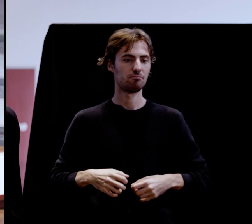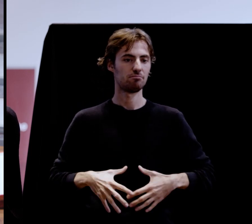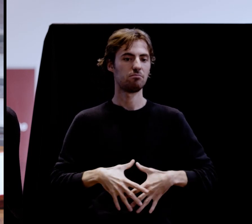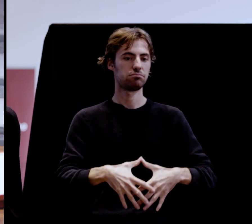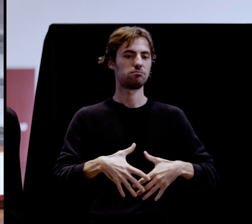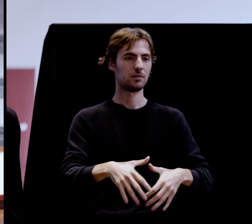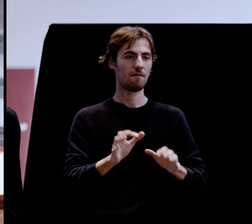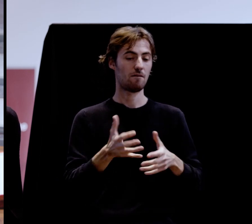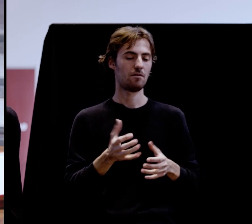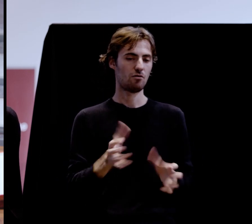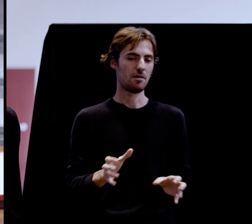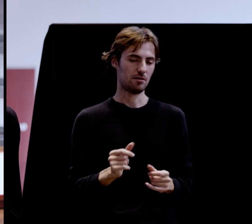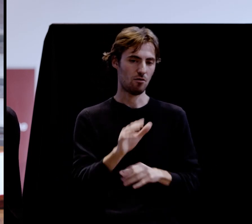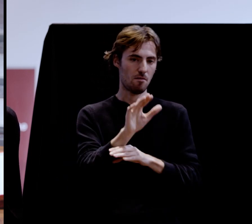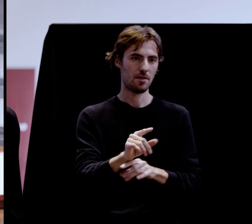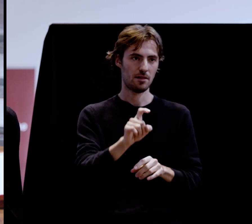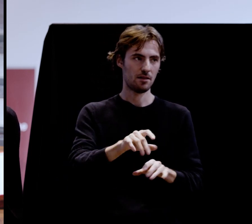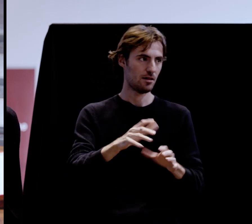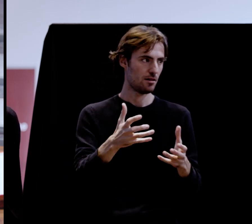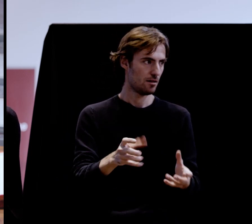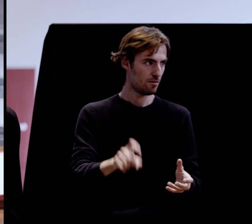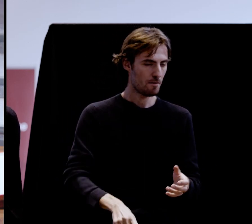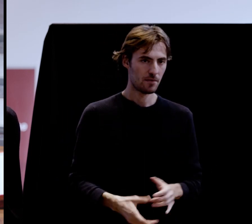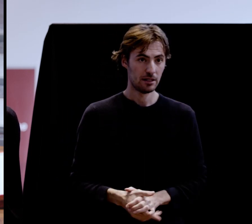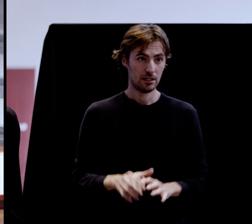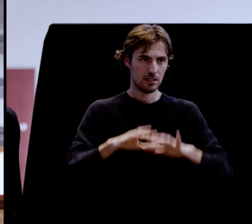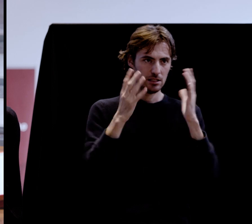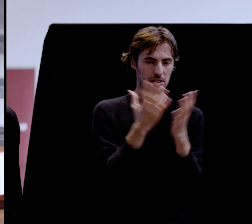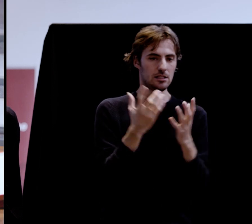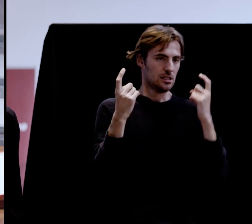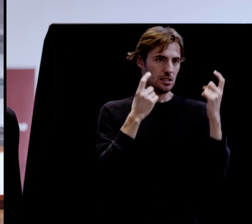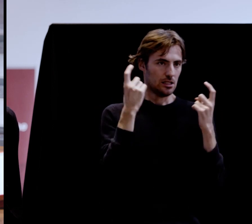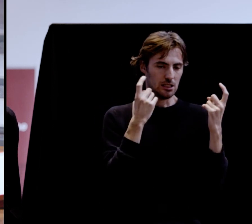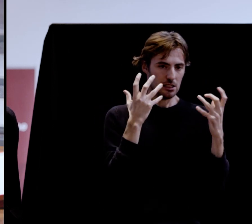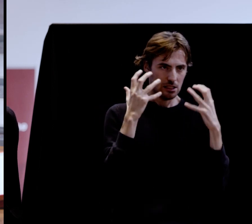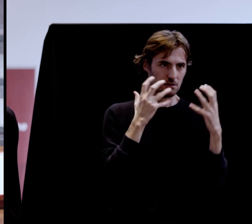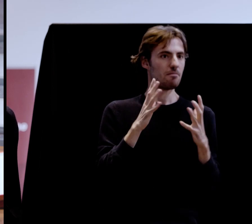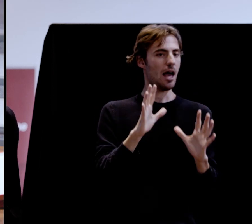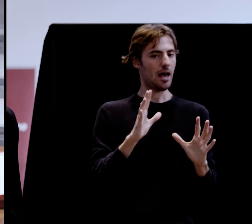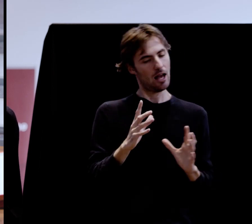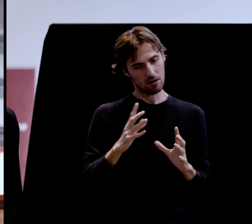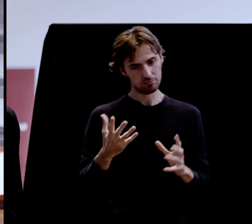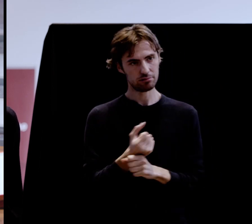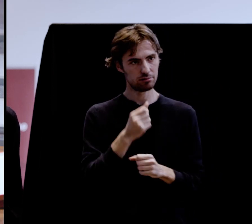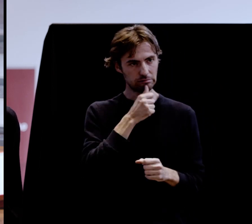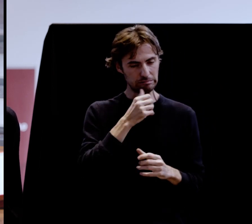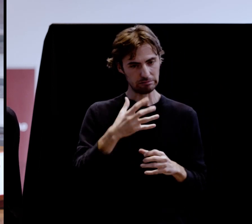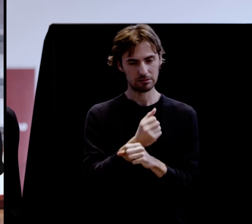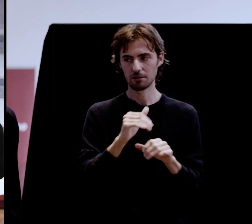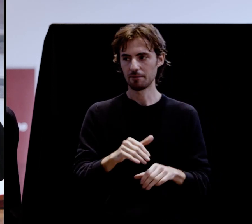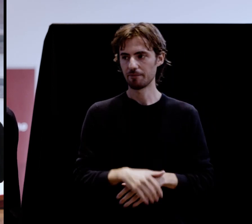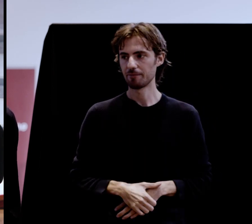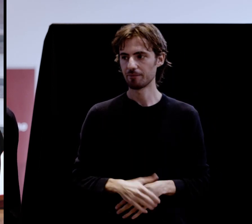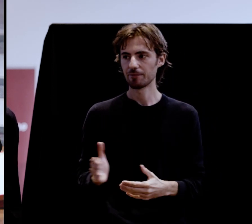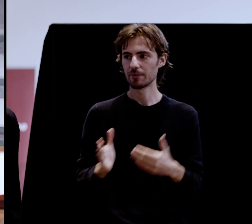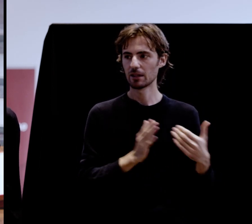désirée. Donc ça peut être un vrai casse-tête, mais on s'en sort. Et enfin, on a dit qu'on allait parler de la vie